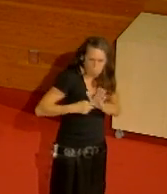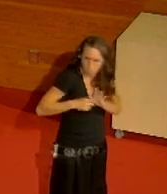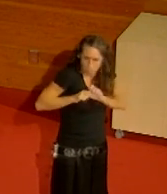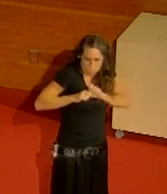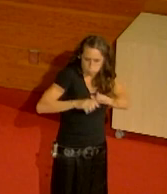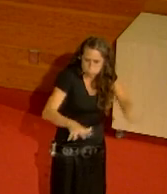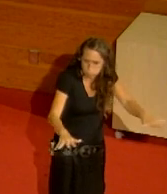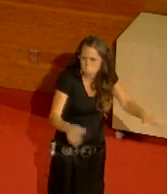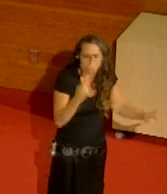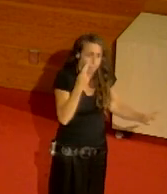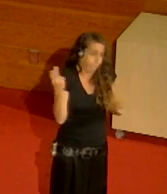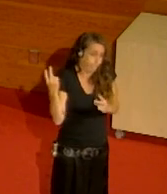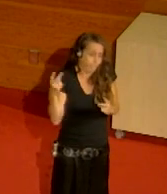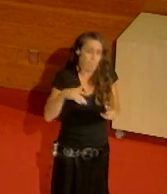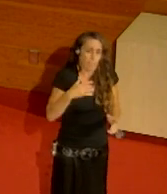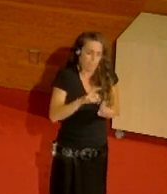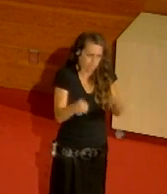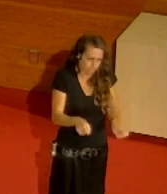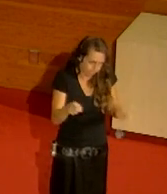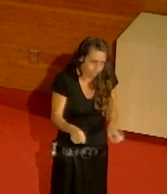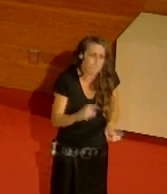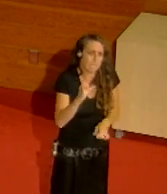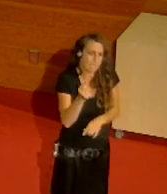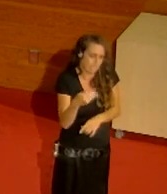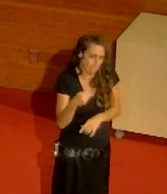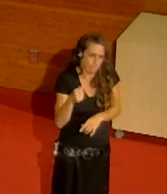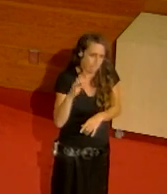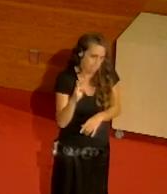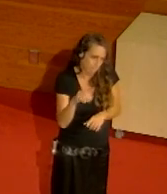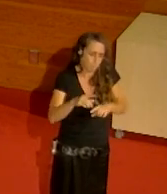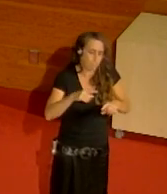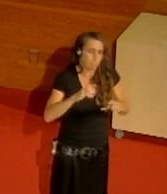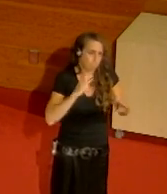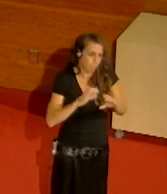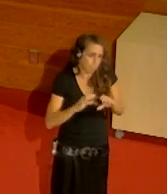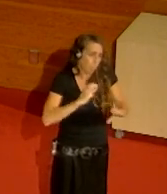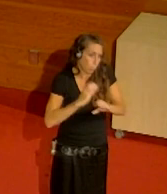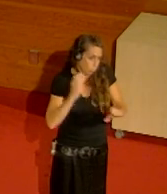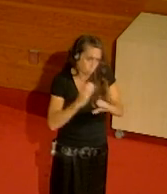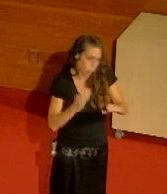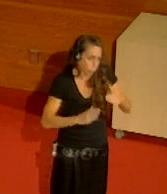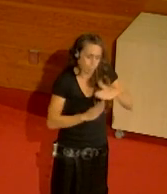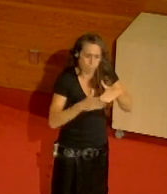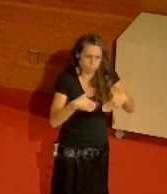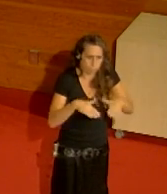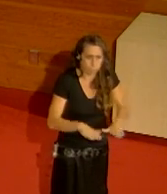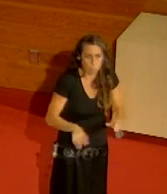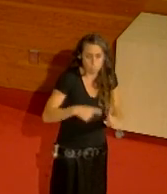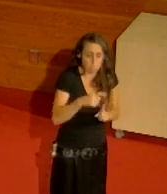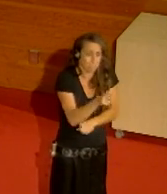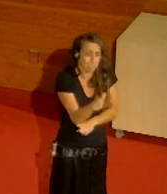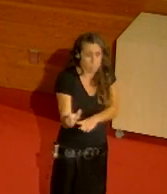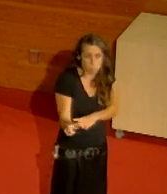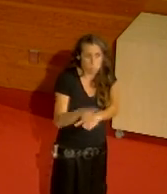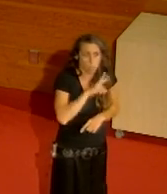No no circula y la presencia cada vez mayor de de personas que son